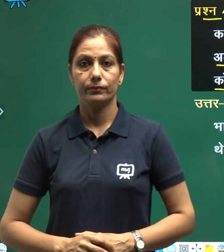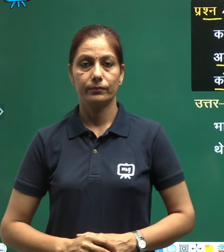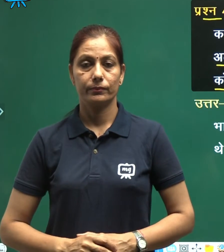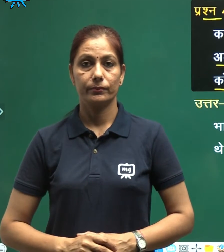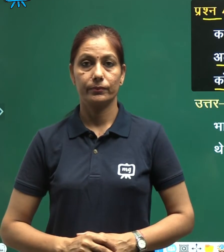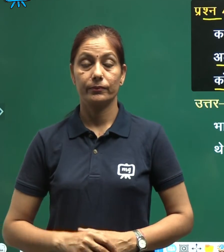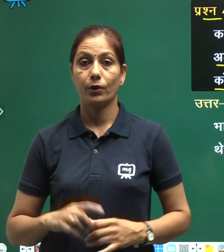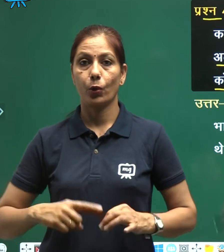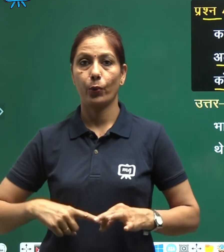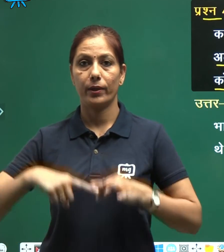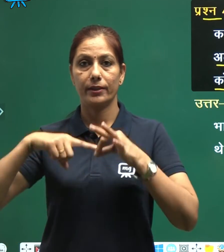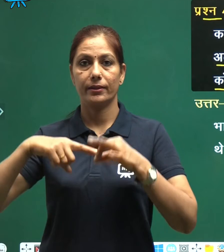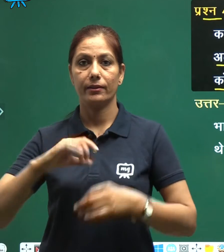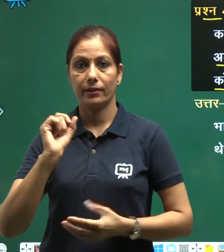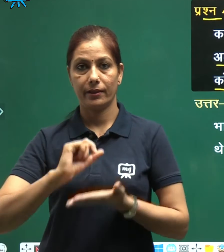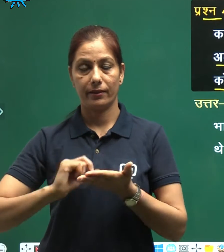गुण लिखिए।